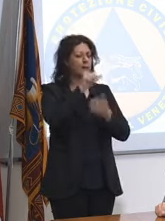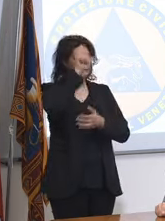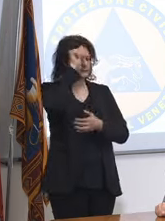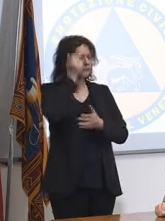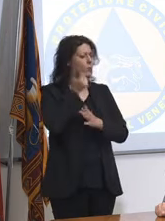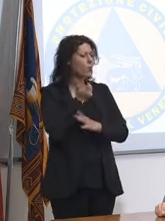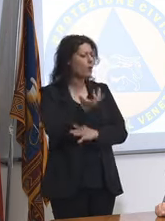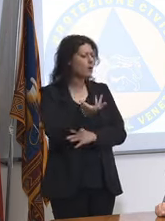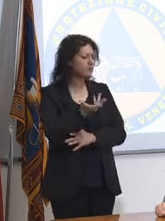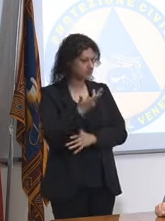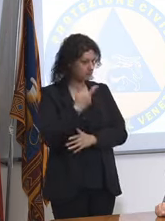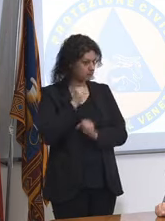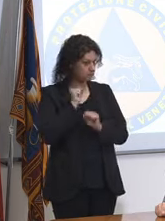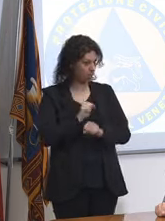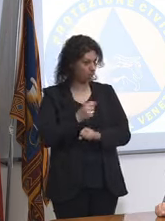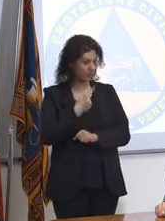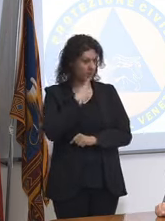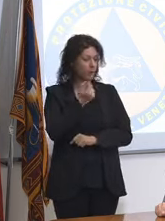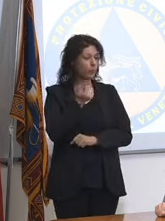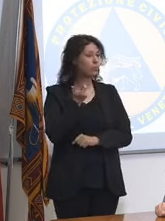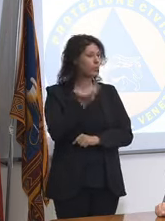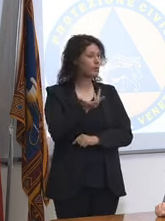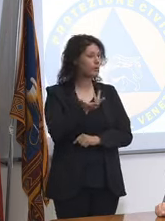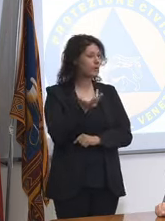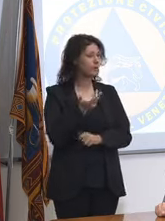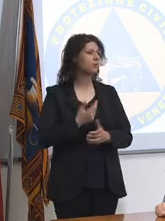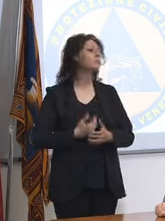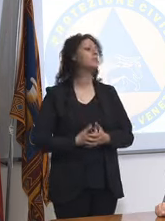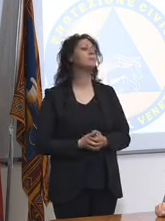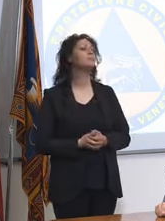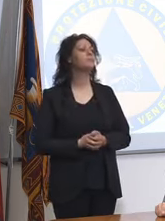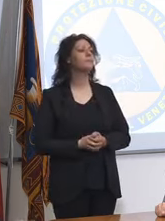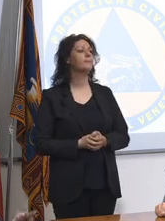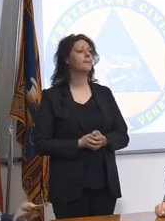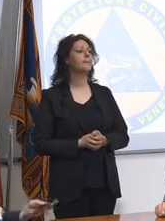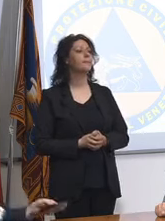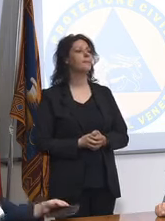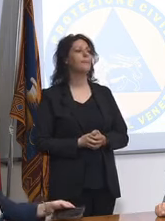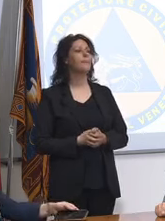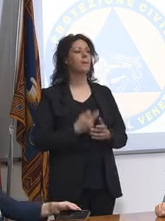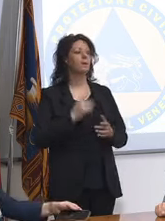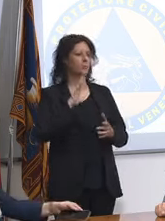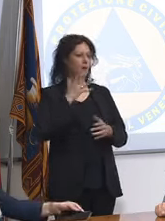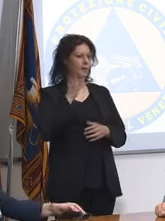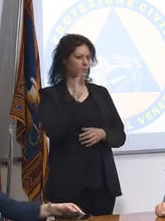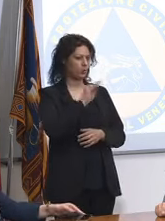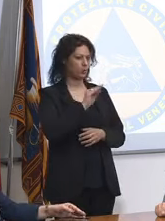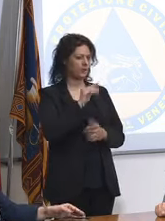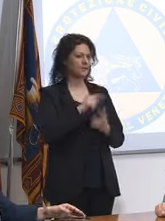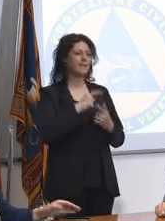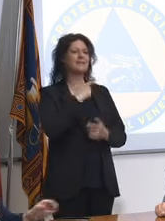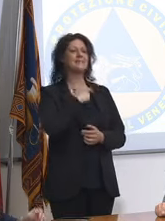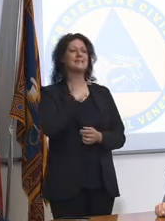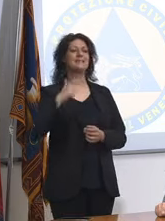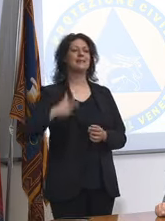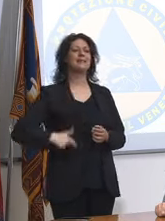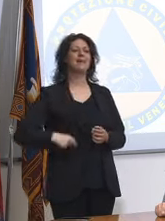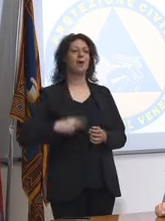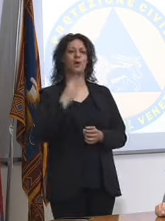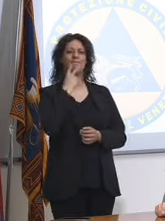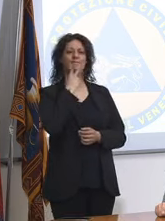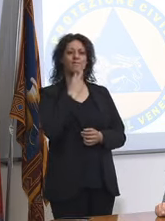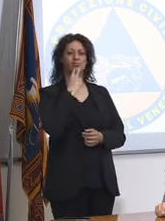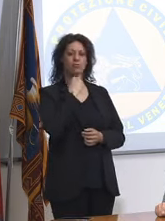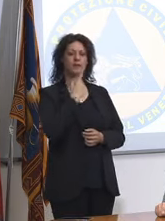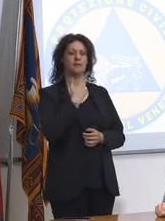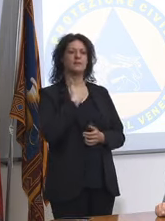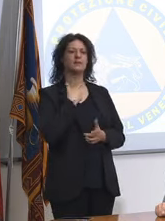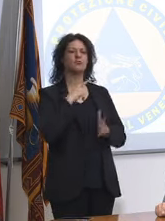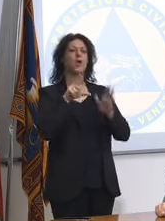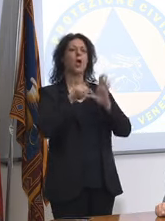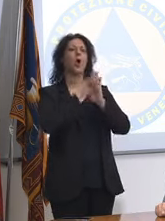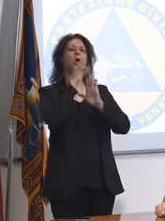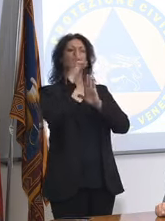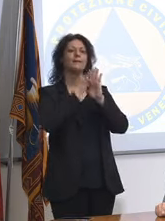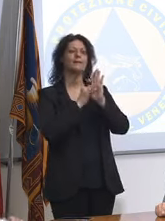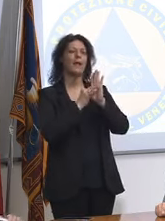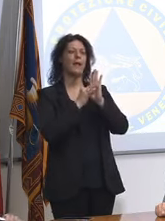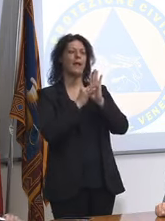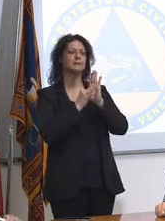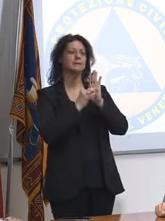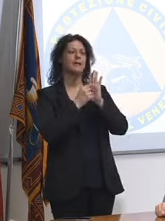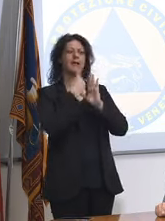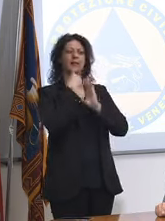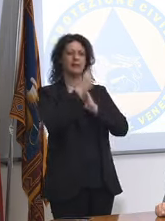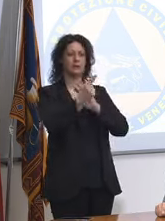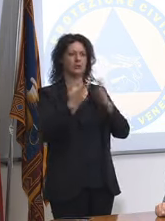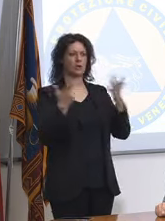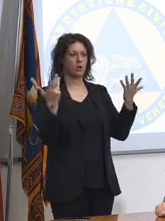di quantificarli? No. L'altra domanda è questa: il sindaco di Vicenza ha emesso un'ordinanza in cui impone l'obbligo di